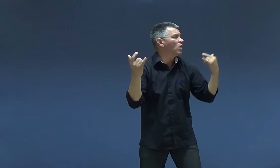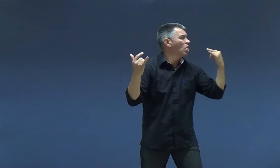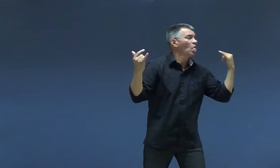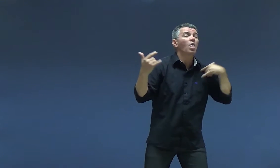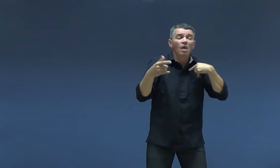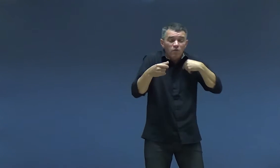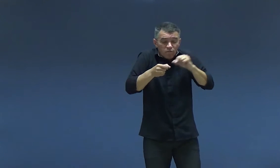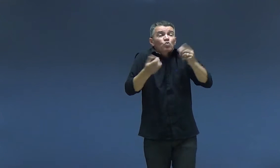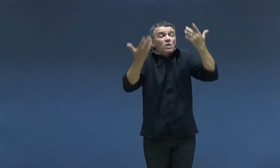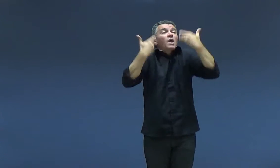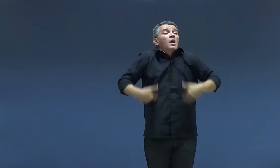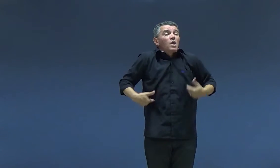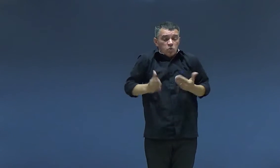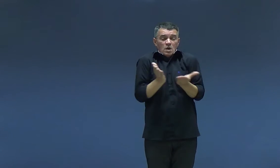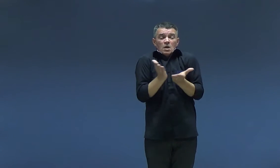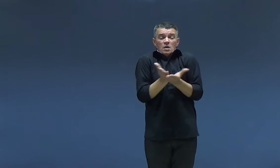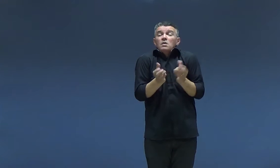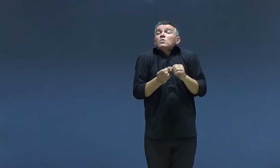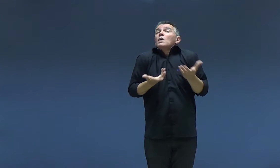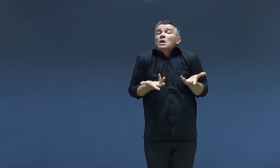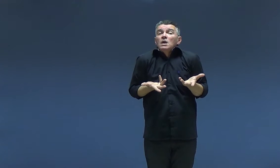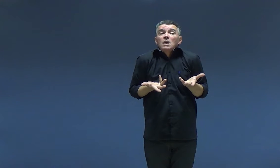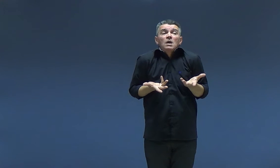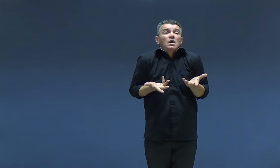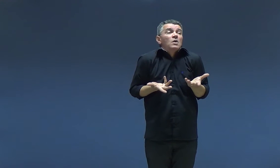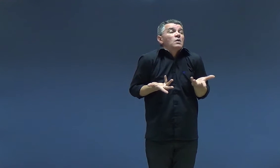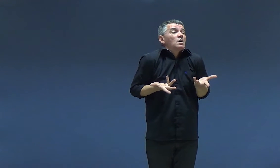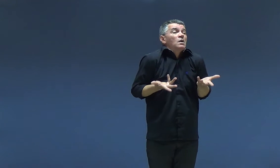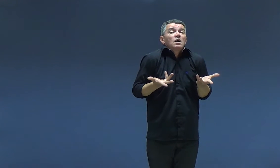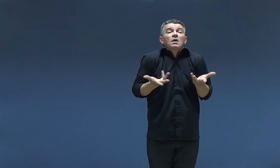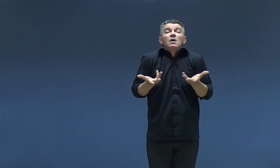falta? O que que falta eu fazer como crente?